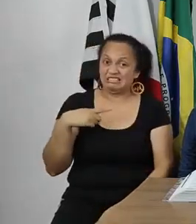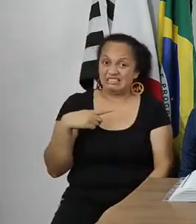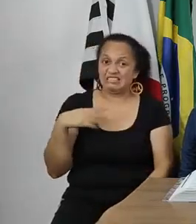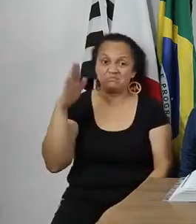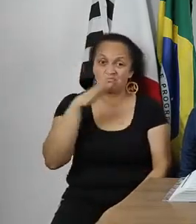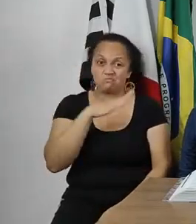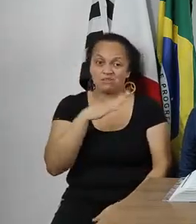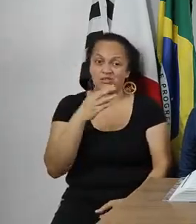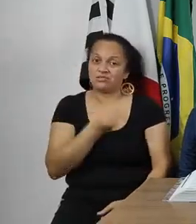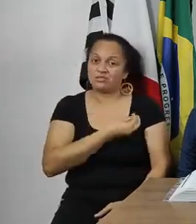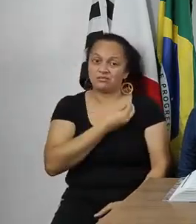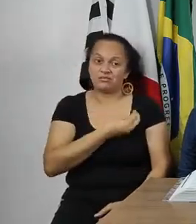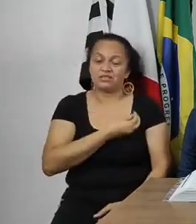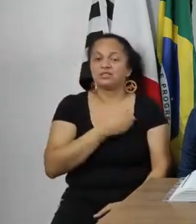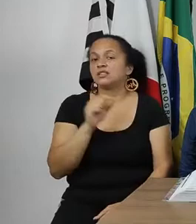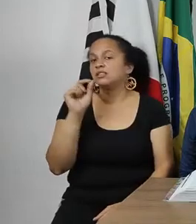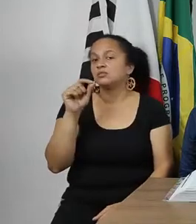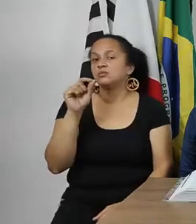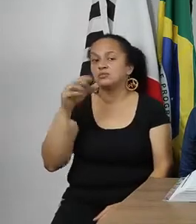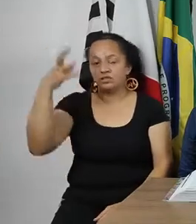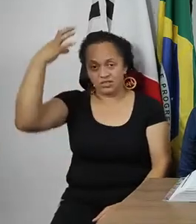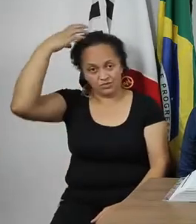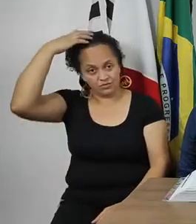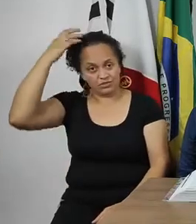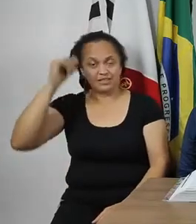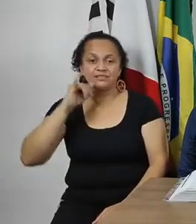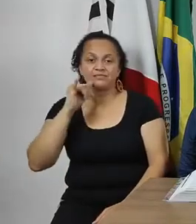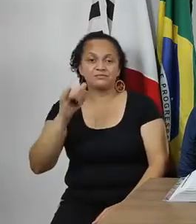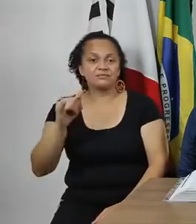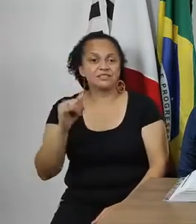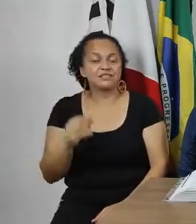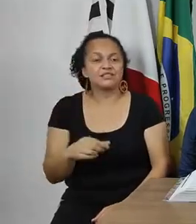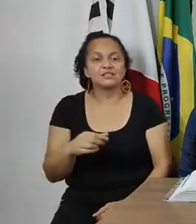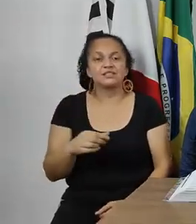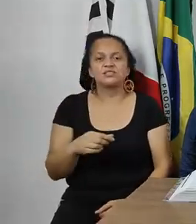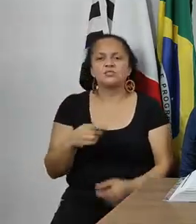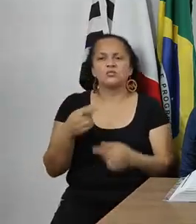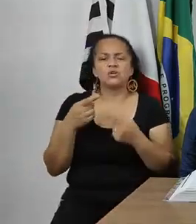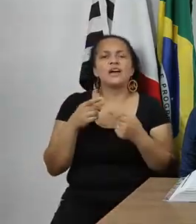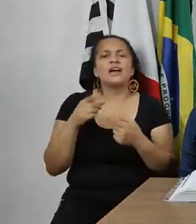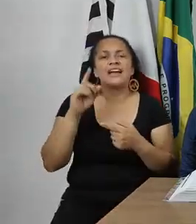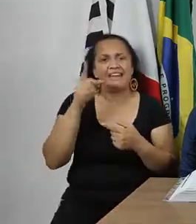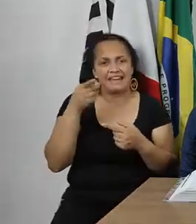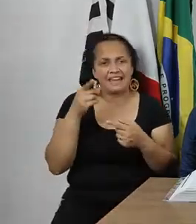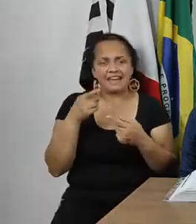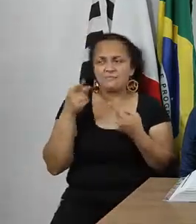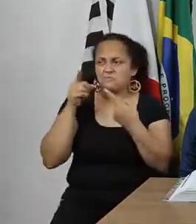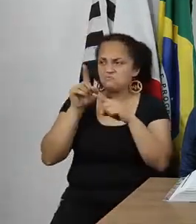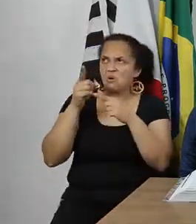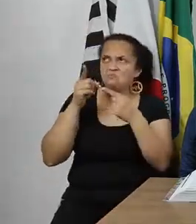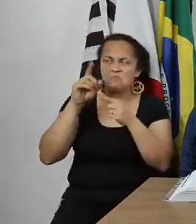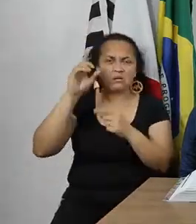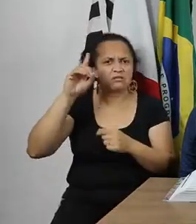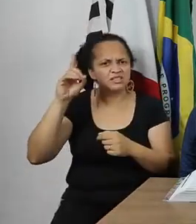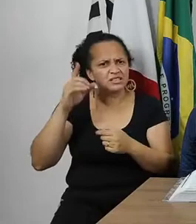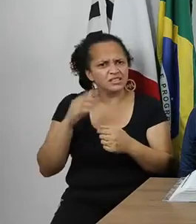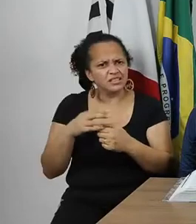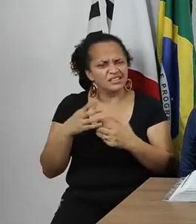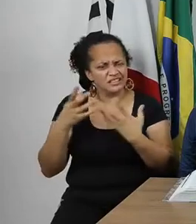contra Ezequias. O que o rei da Síria fez foi uma blasfêmia contra o próprio Deus.